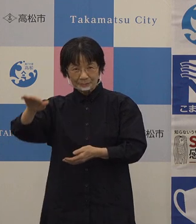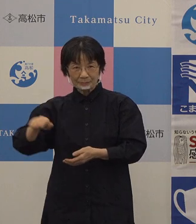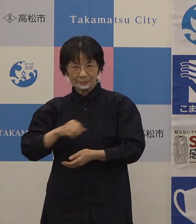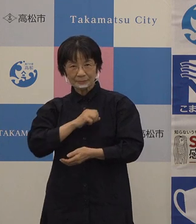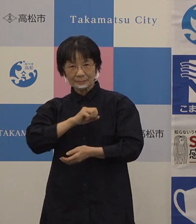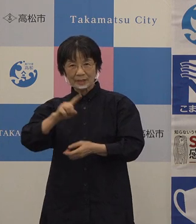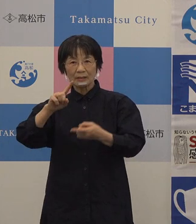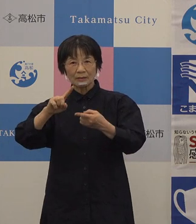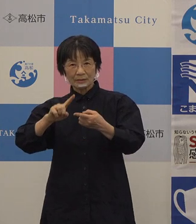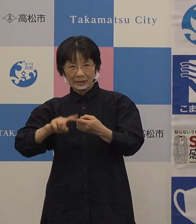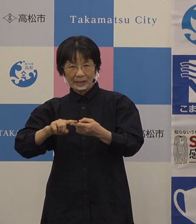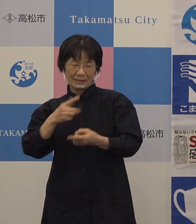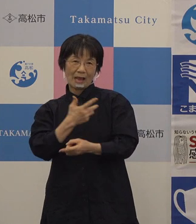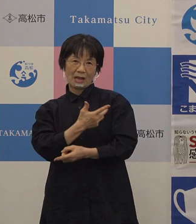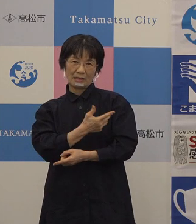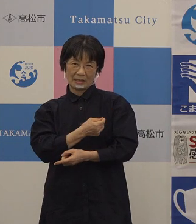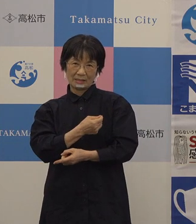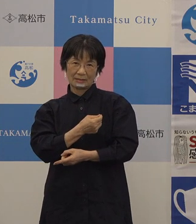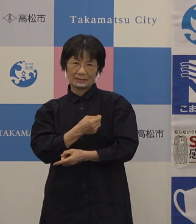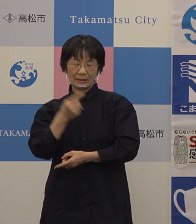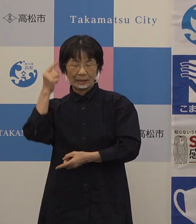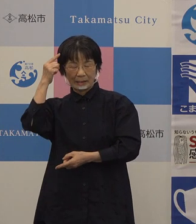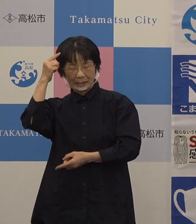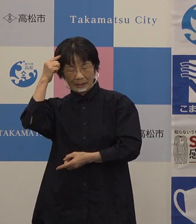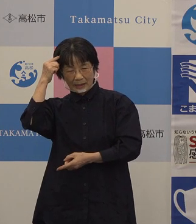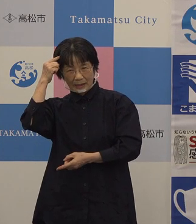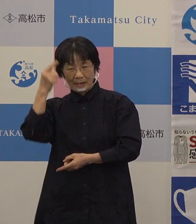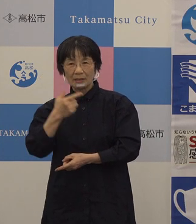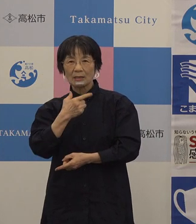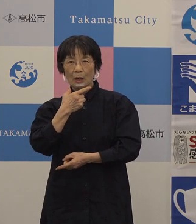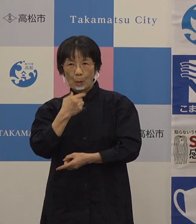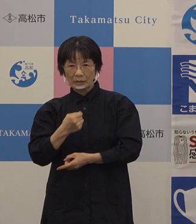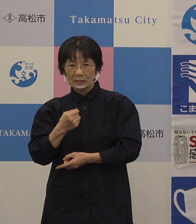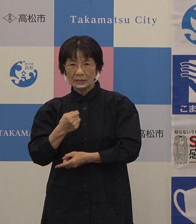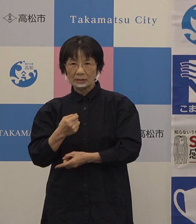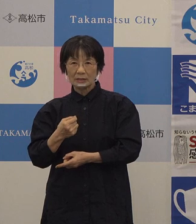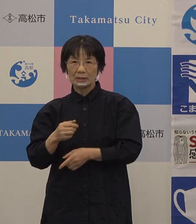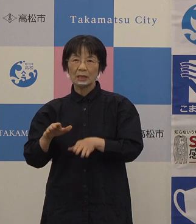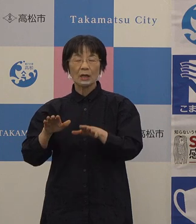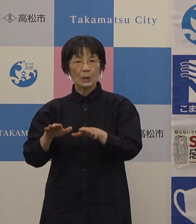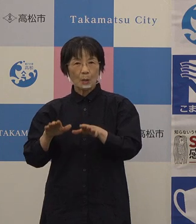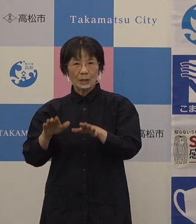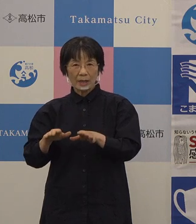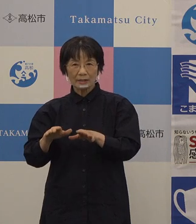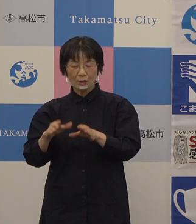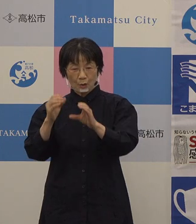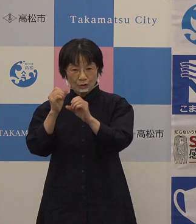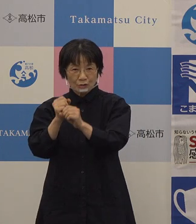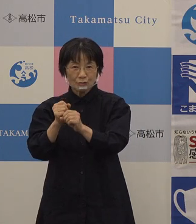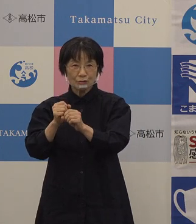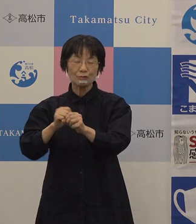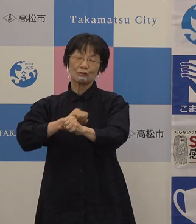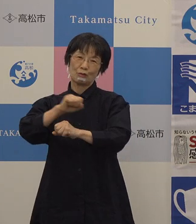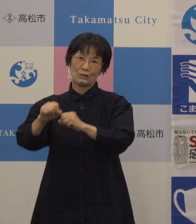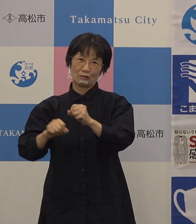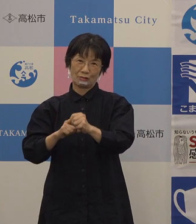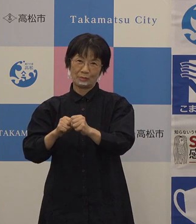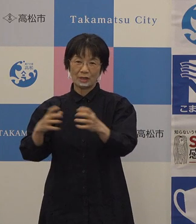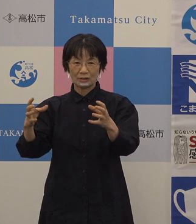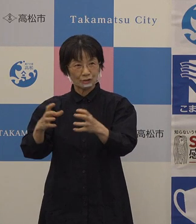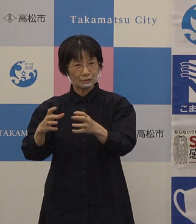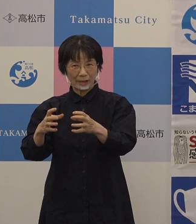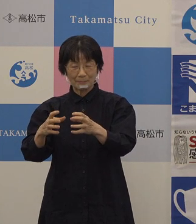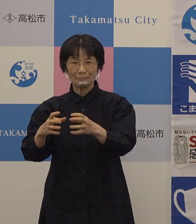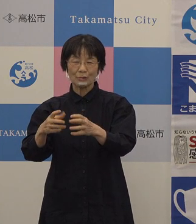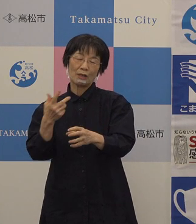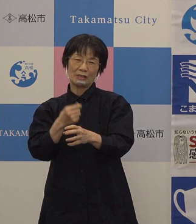極的な接種についてご検討いただきたいと、そして今回のこの集中取り組みによる接種機会をぜひご活用いただ